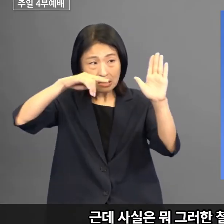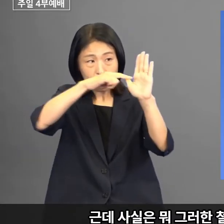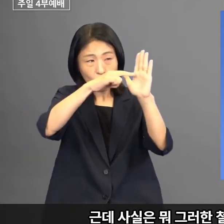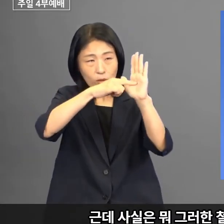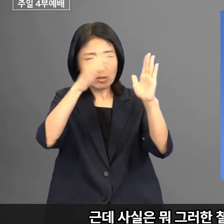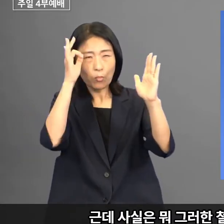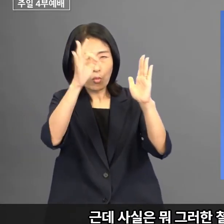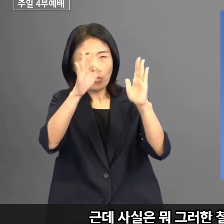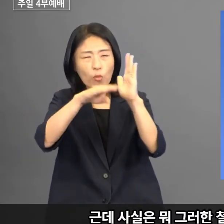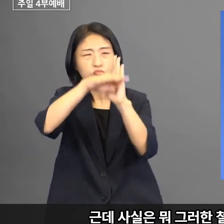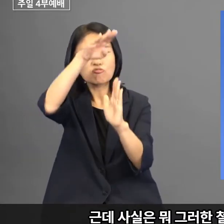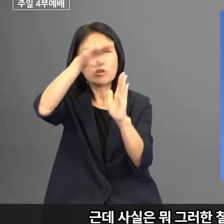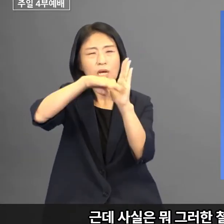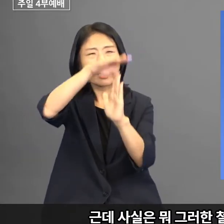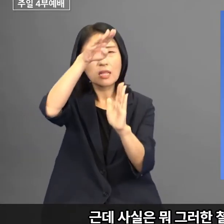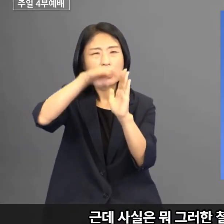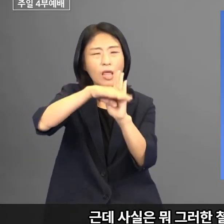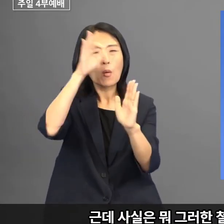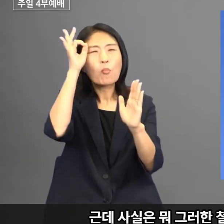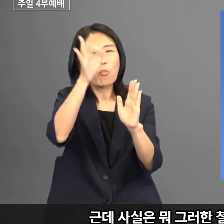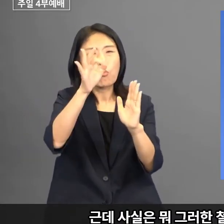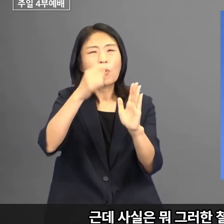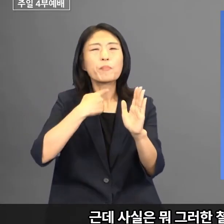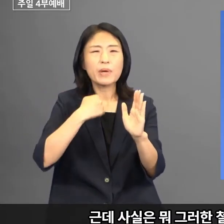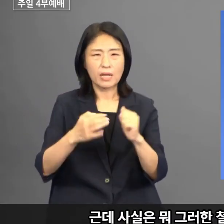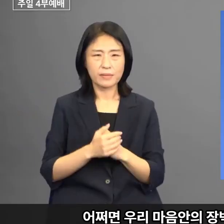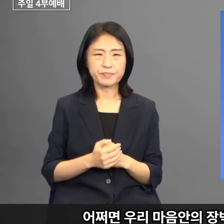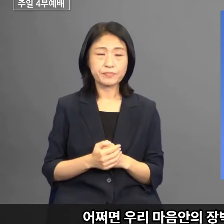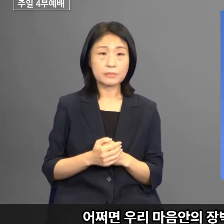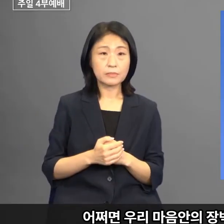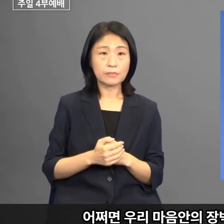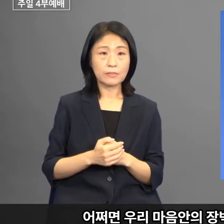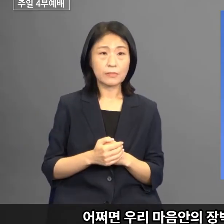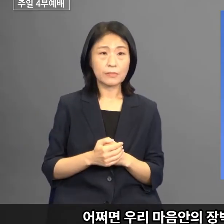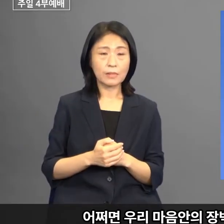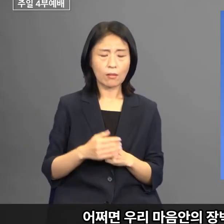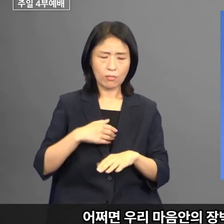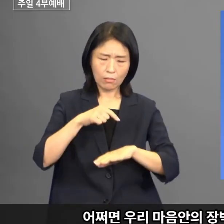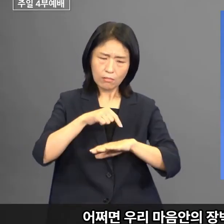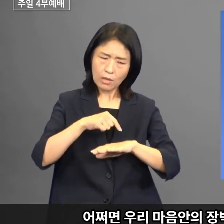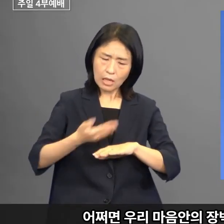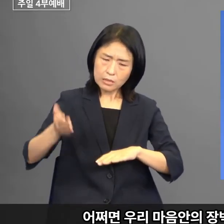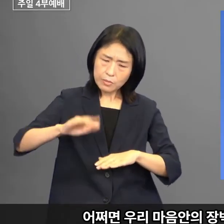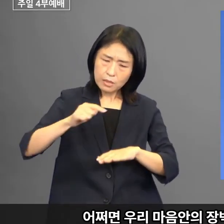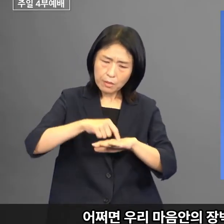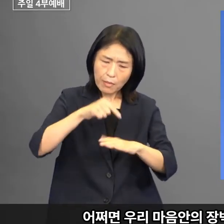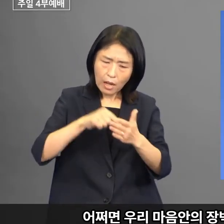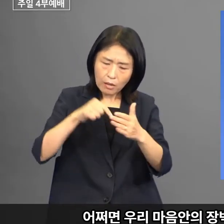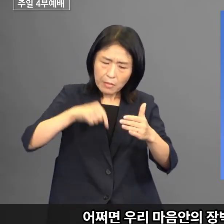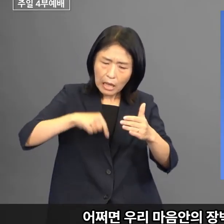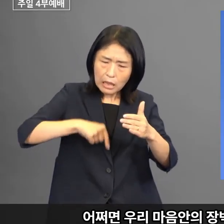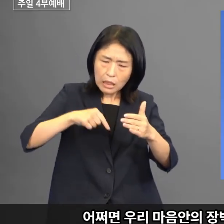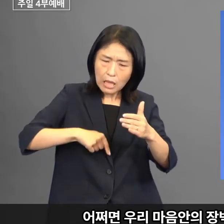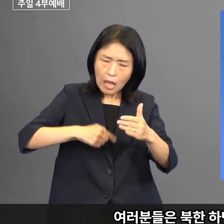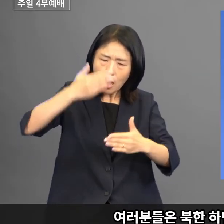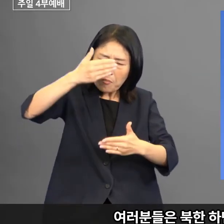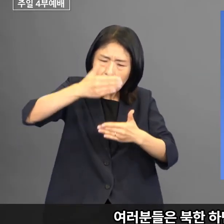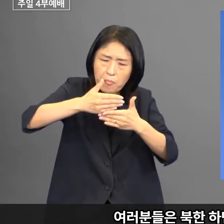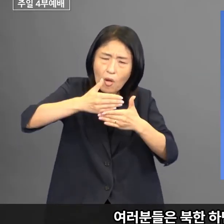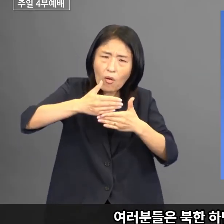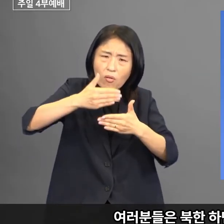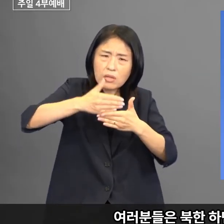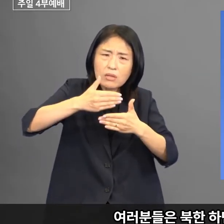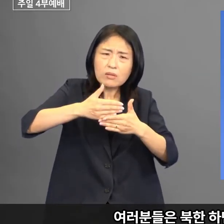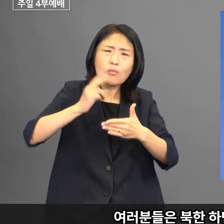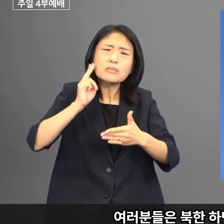뭐 그런 철책이나 또 외부의 장벽보다 어쩌면 우리 마음 안의 장벽이 더 큰 거일지도 모릅니다.